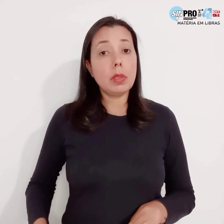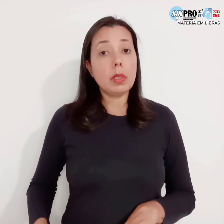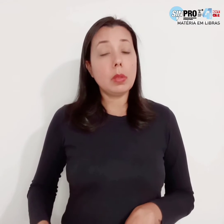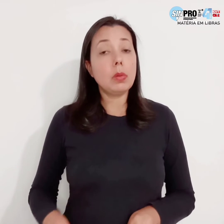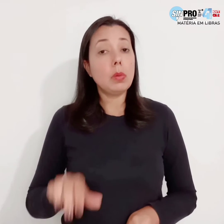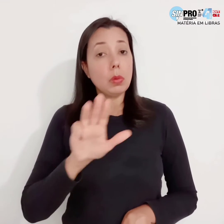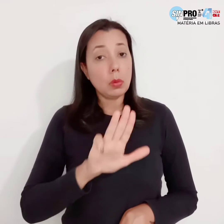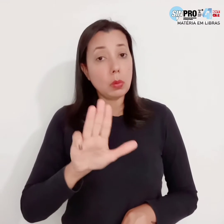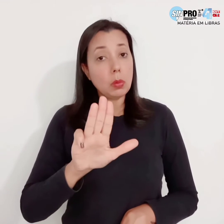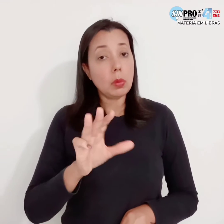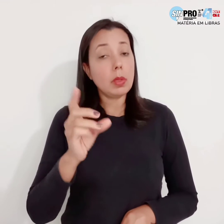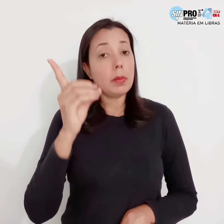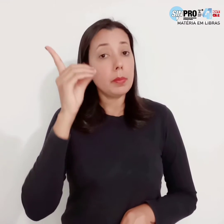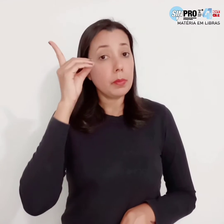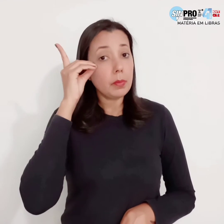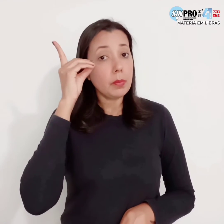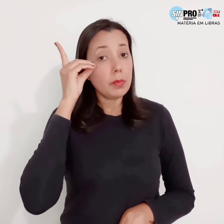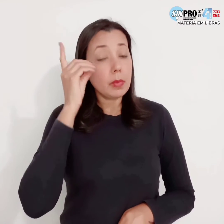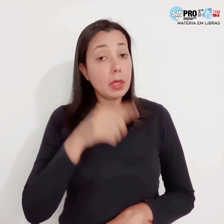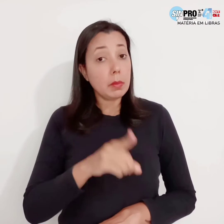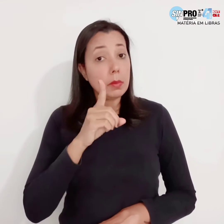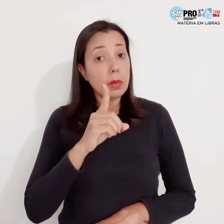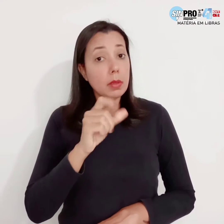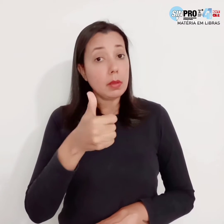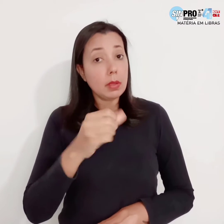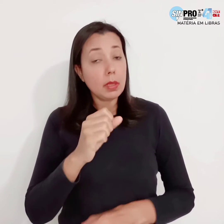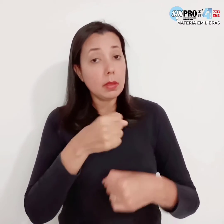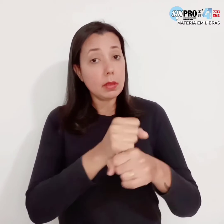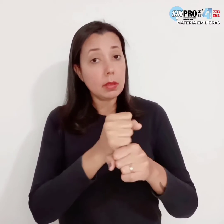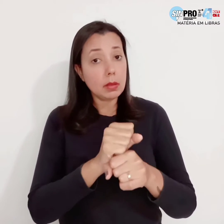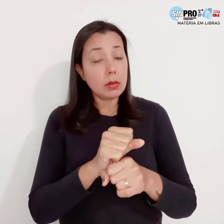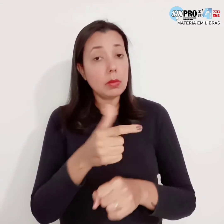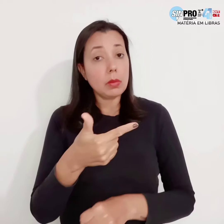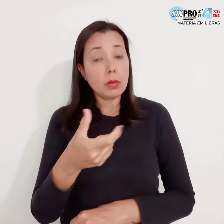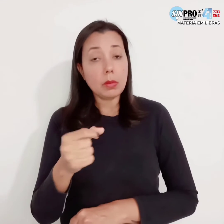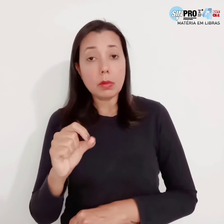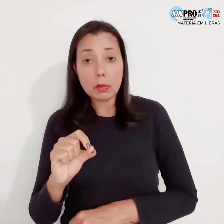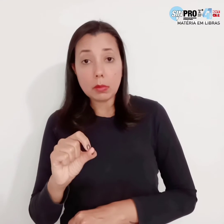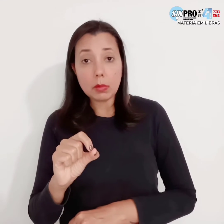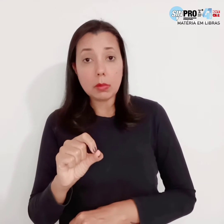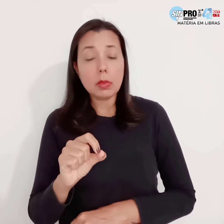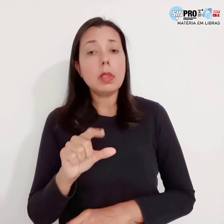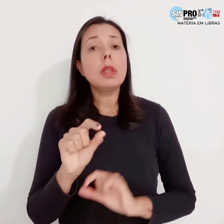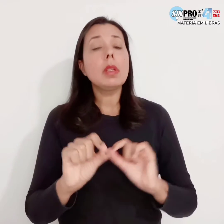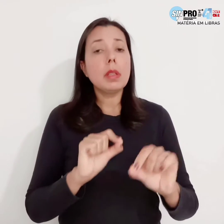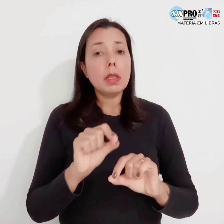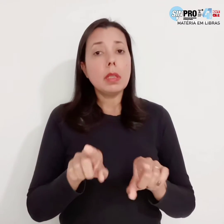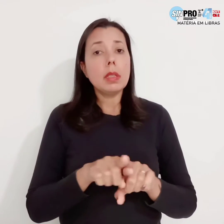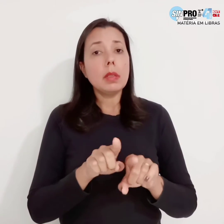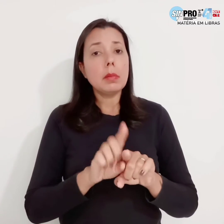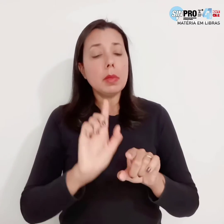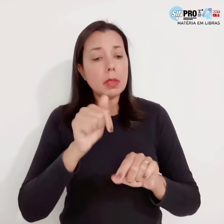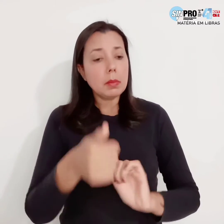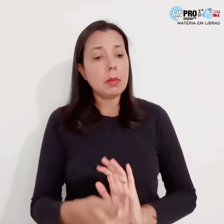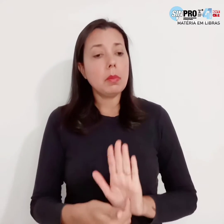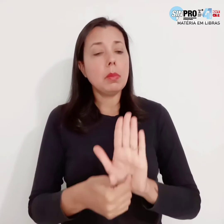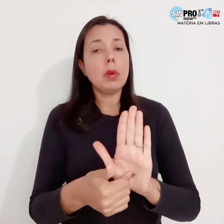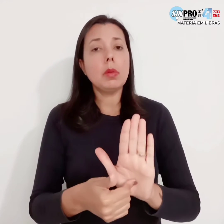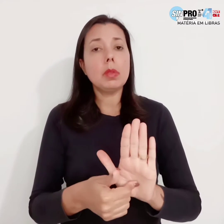Lula-Dilma, na primeira década dos anos 2000. A Locomotiva aponta para o fato